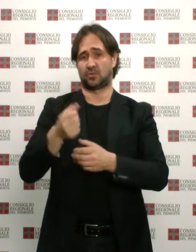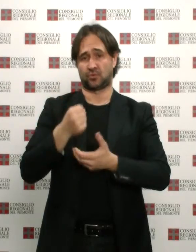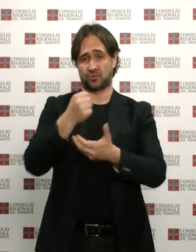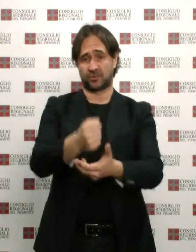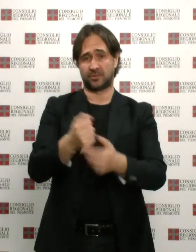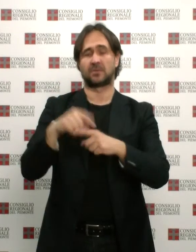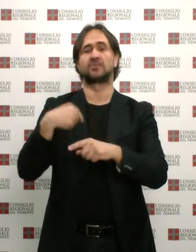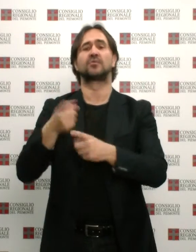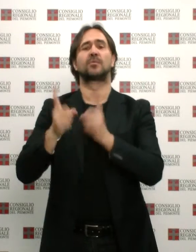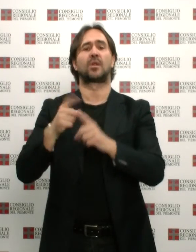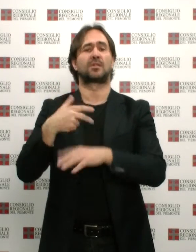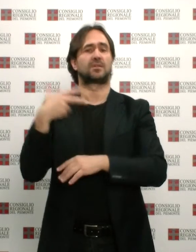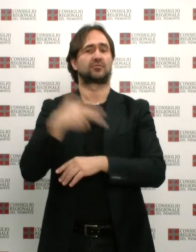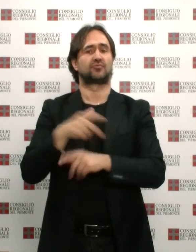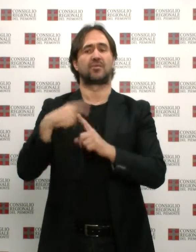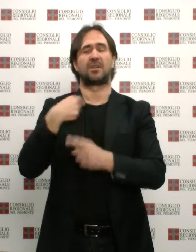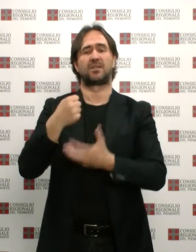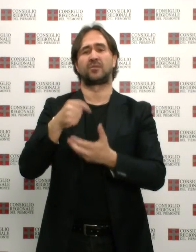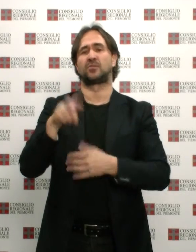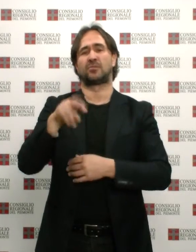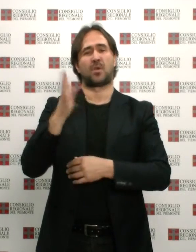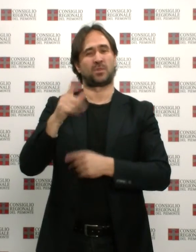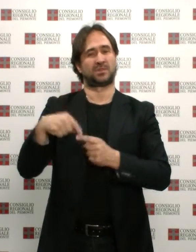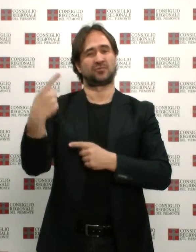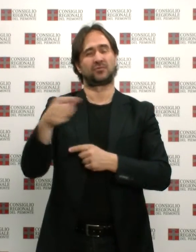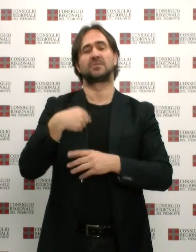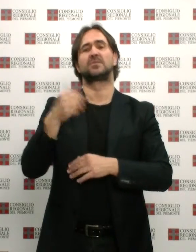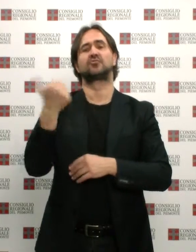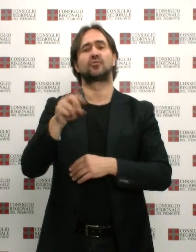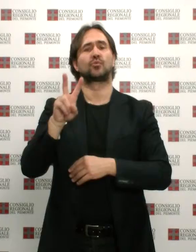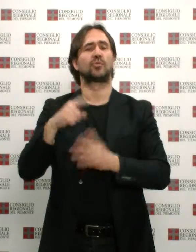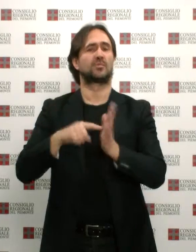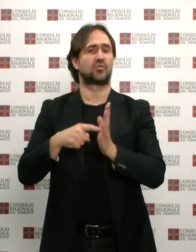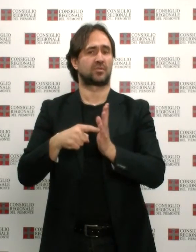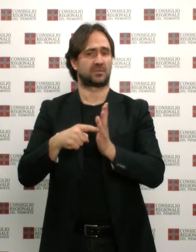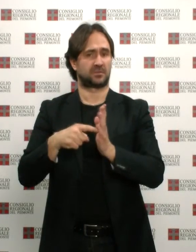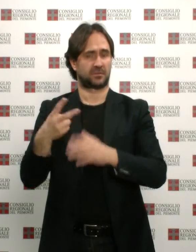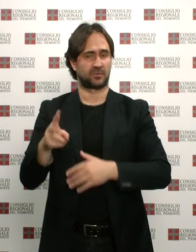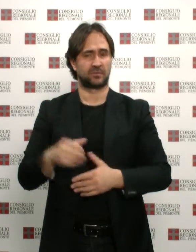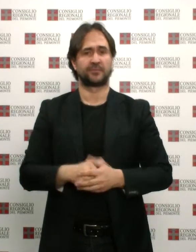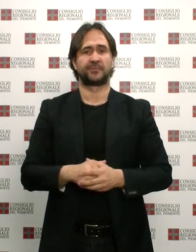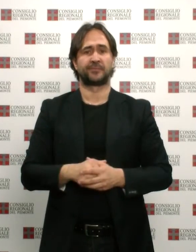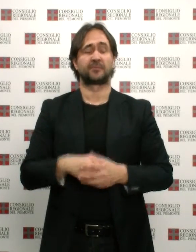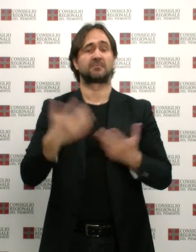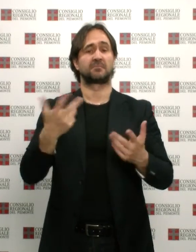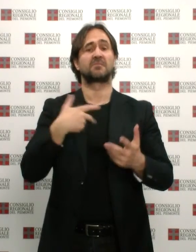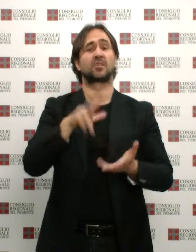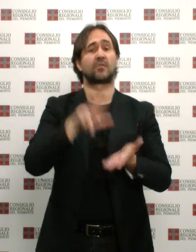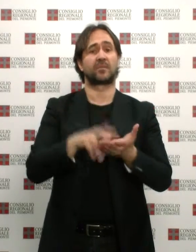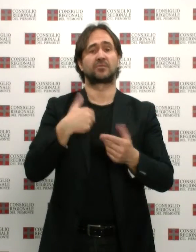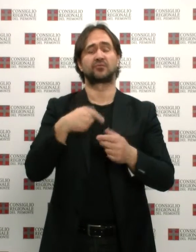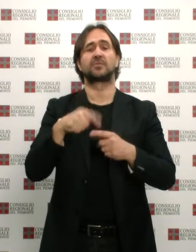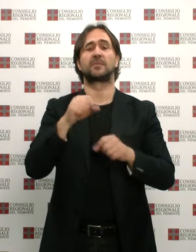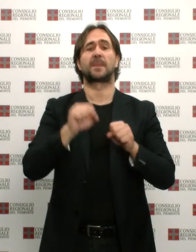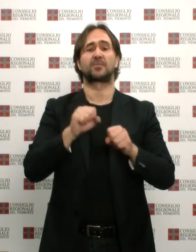politiche sociali, cui i fondi per il 2015 ammontano poco più di 102 milioni di euro. Confermata la disponibilità di risorse della